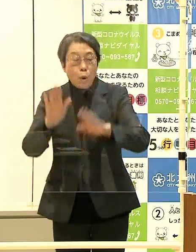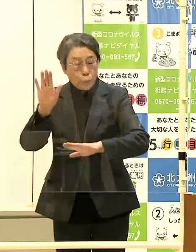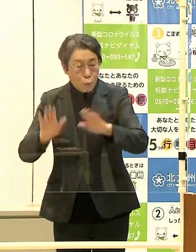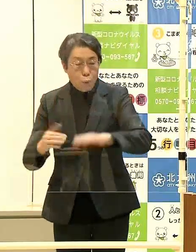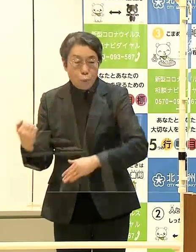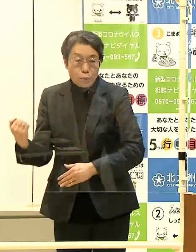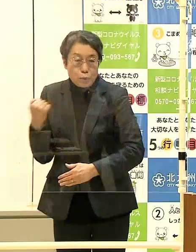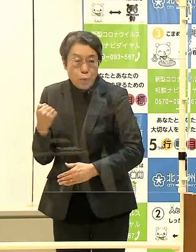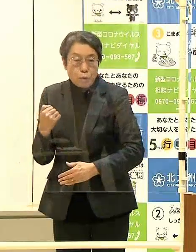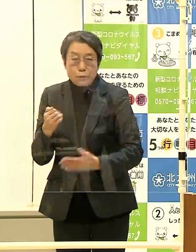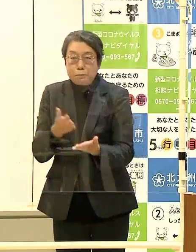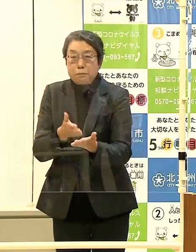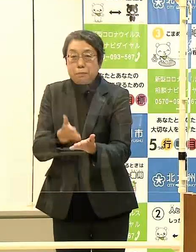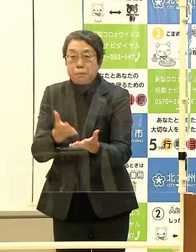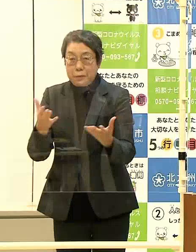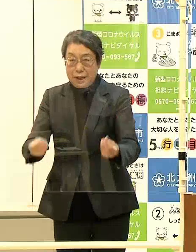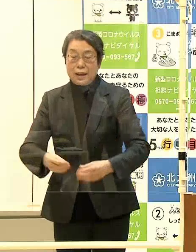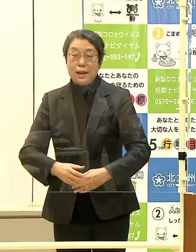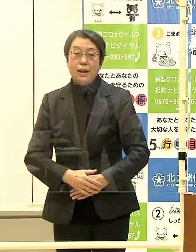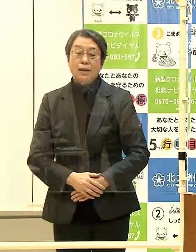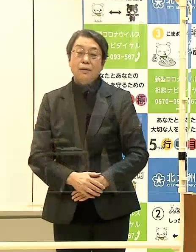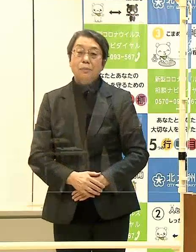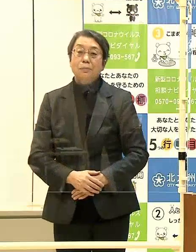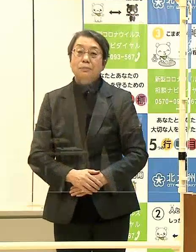申し上げていたところであります